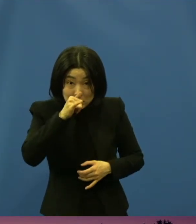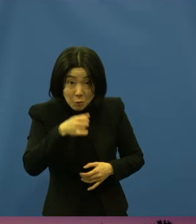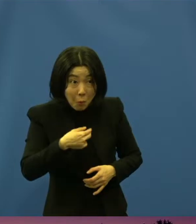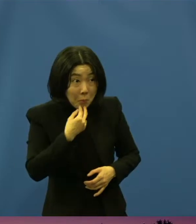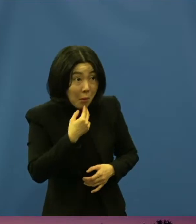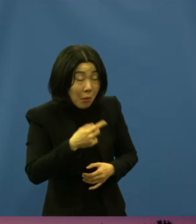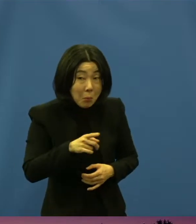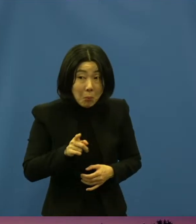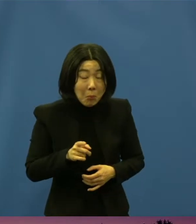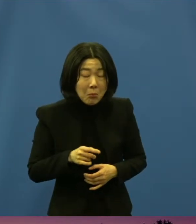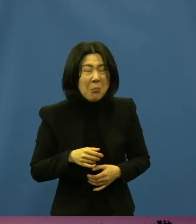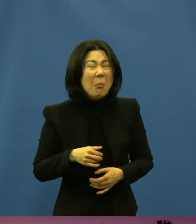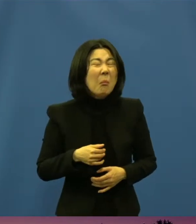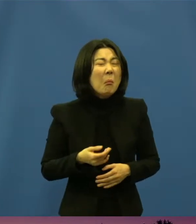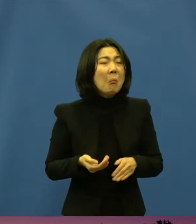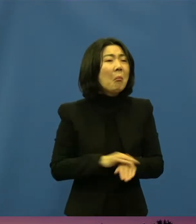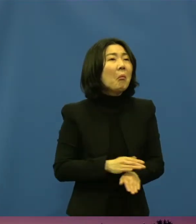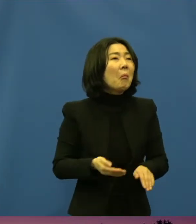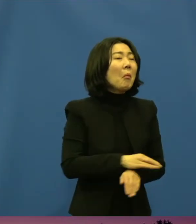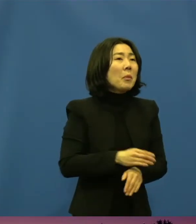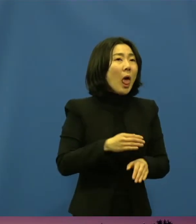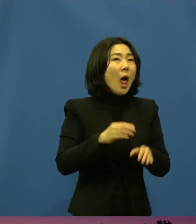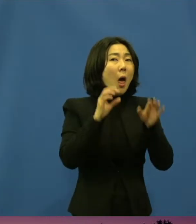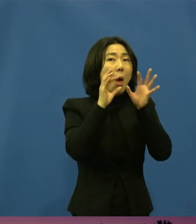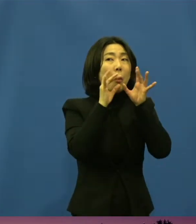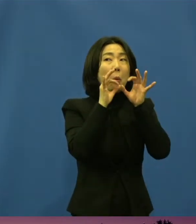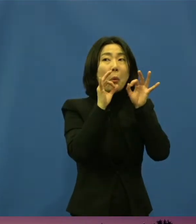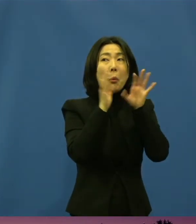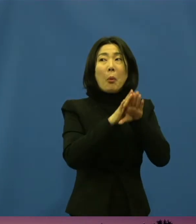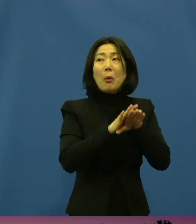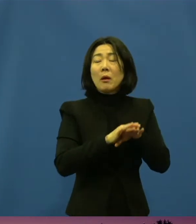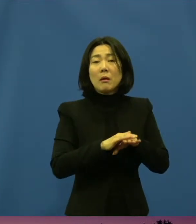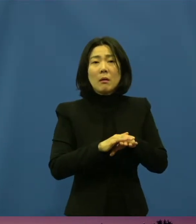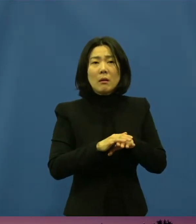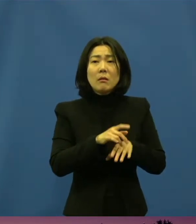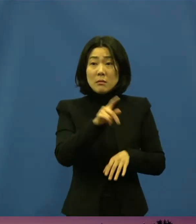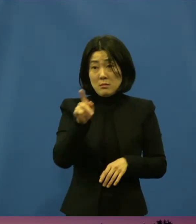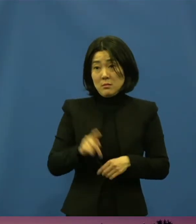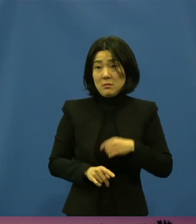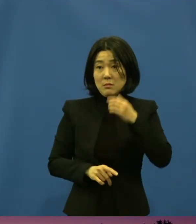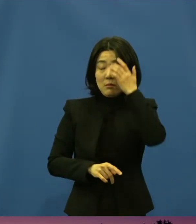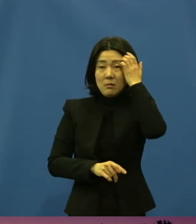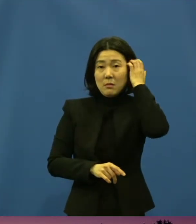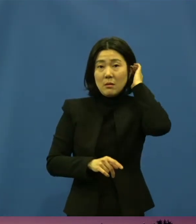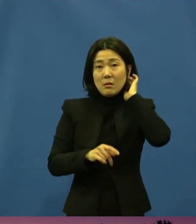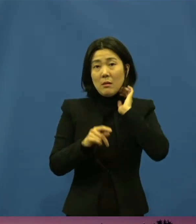오래돼요. 영적으로 내가 성장하는 것 같지도 않아.